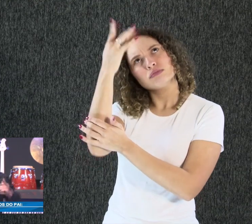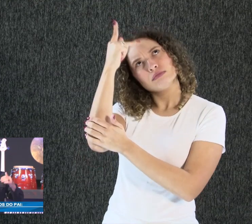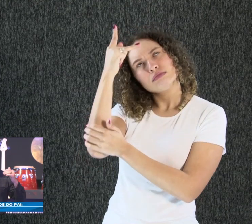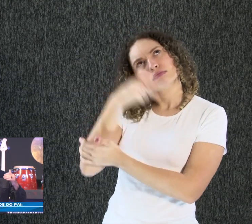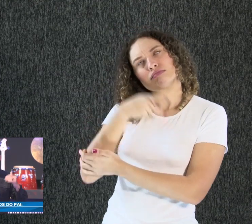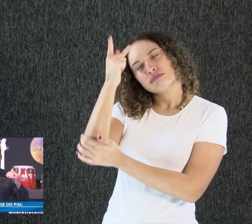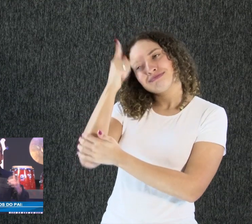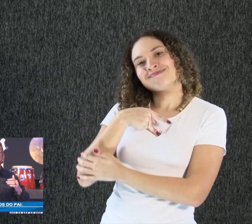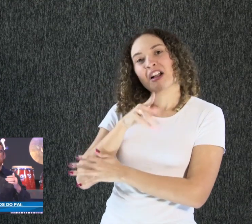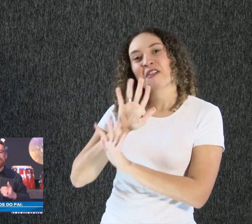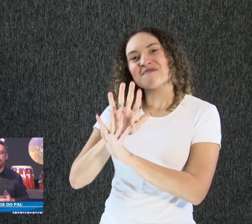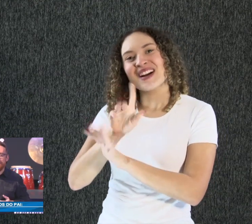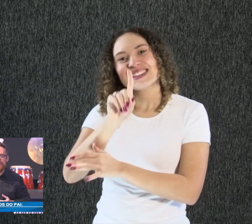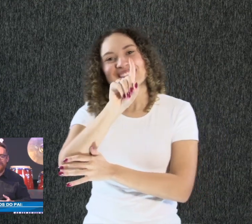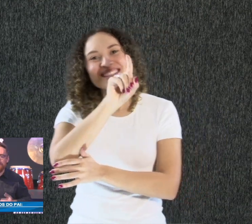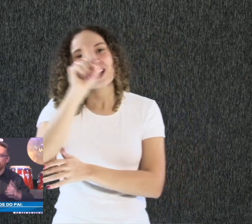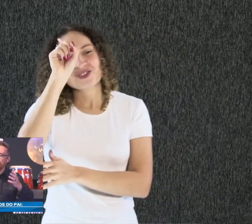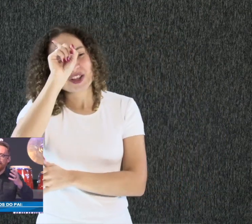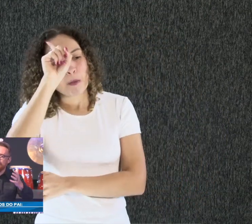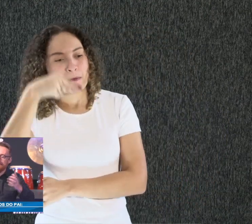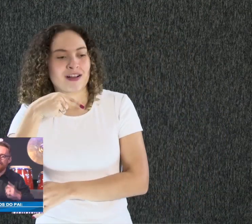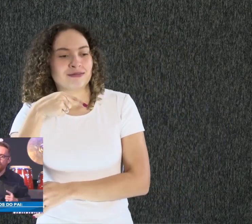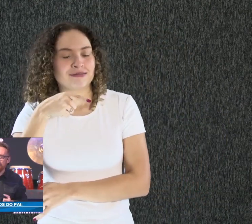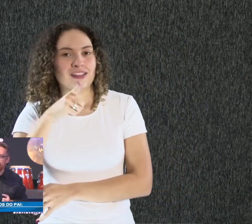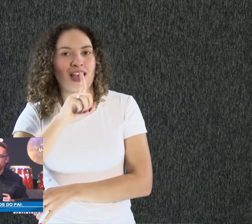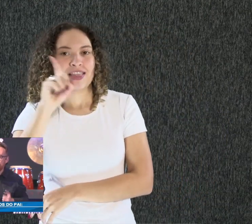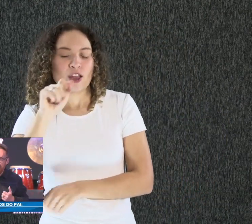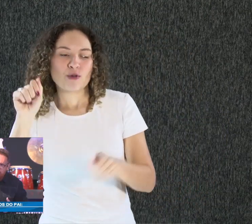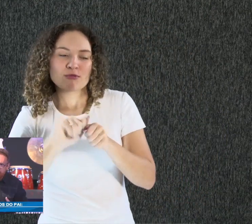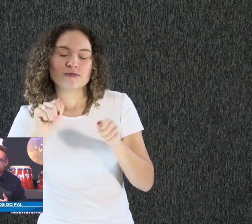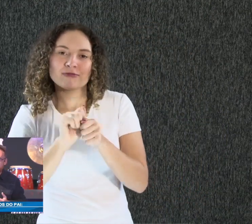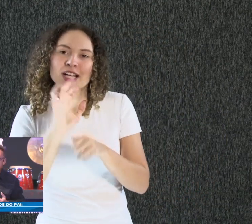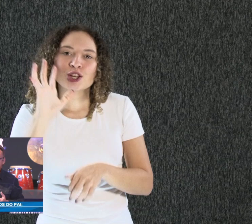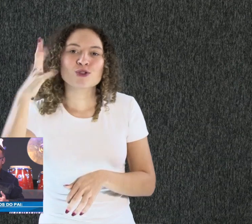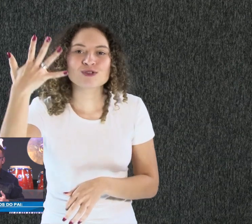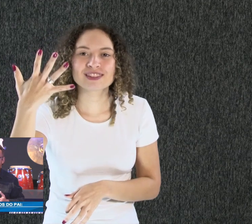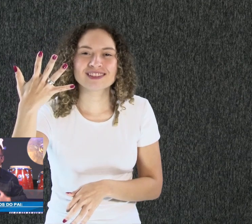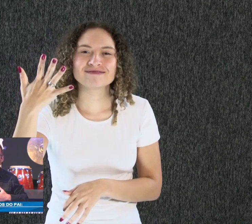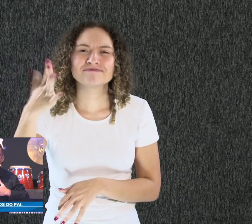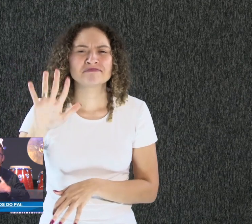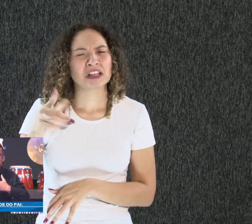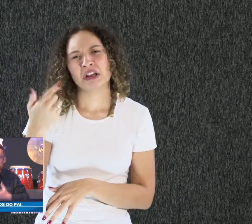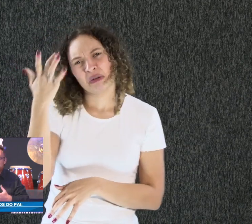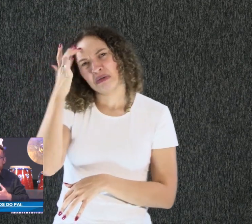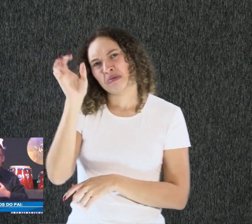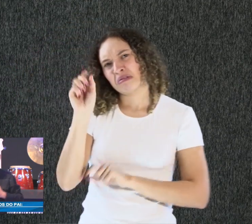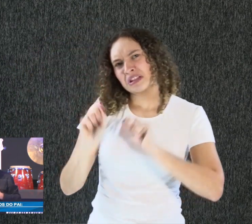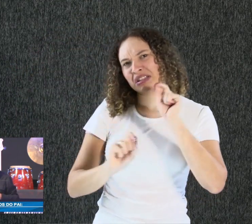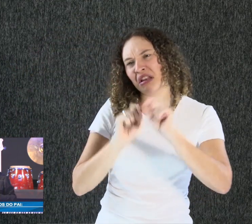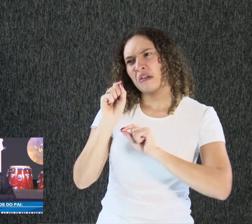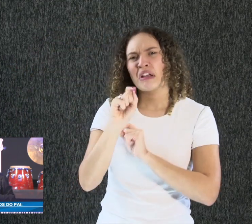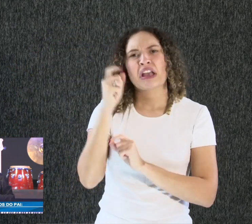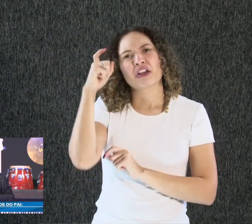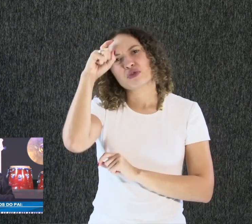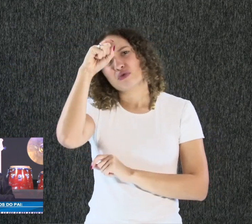palavra, vem dos lábios do Senhor. Eu não sei como é que você se encontra nesse exato momento, as dificuldades que você está